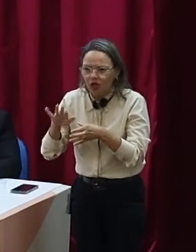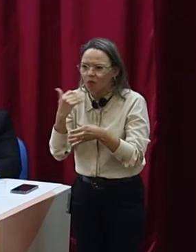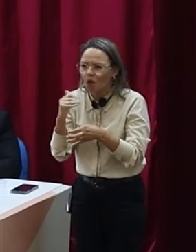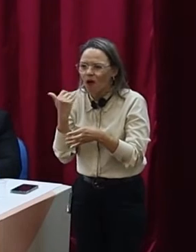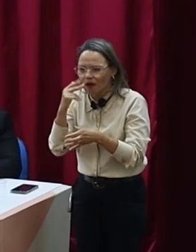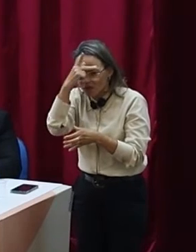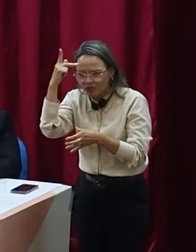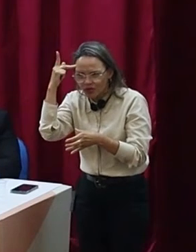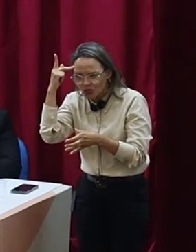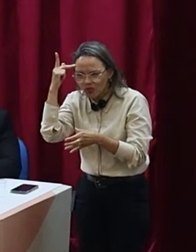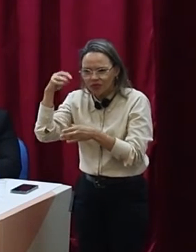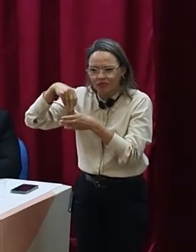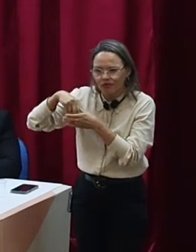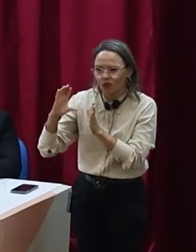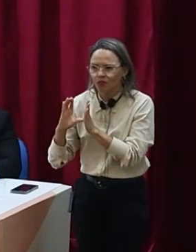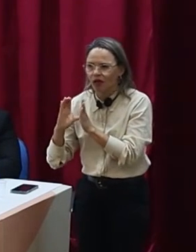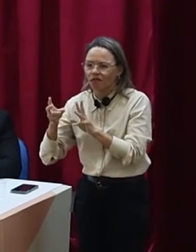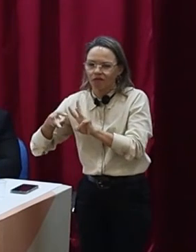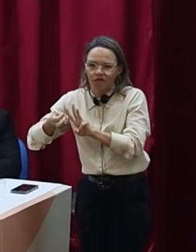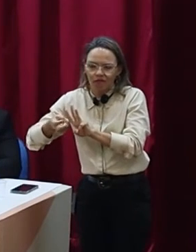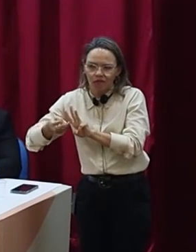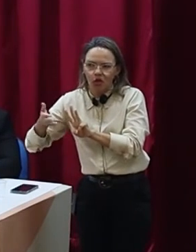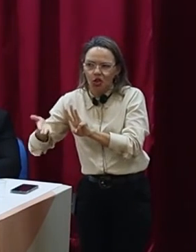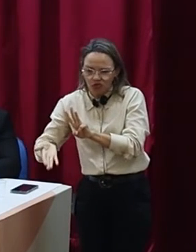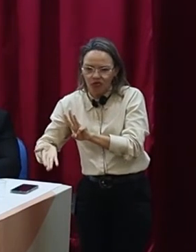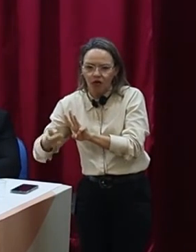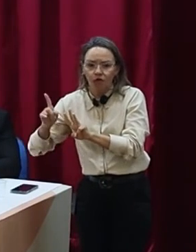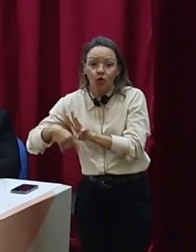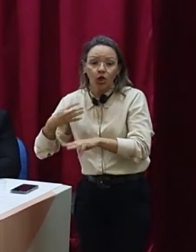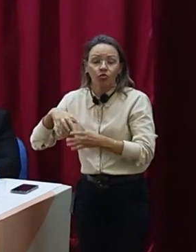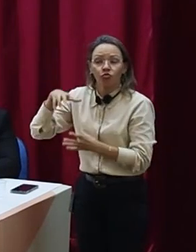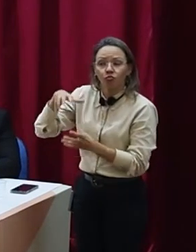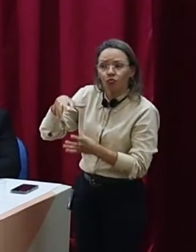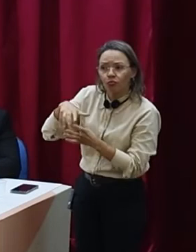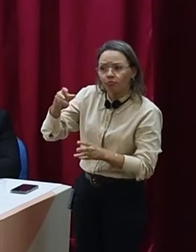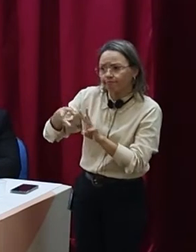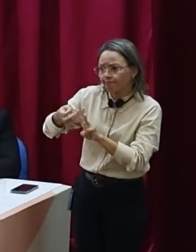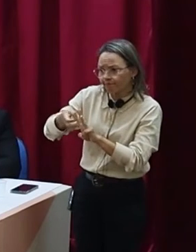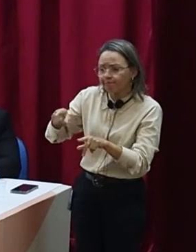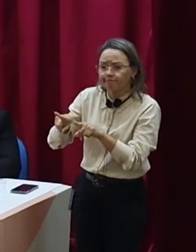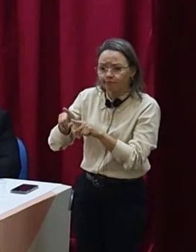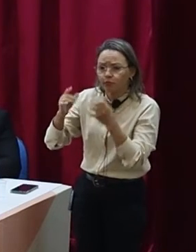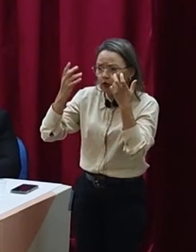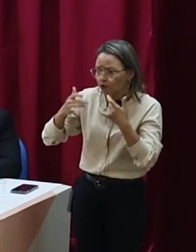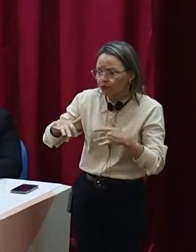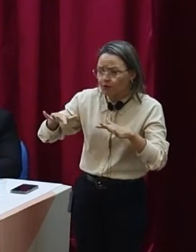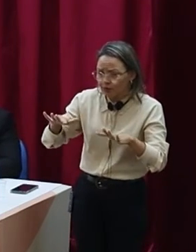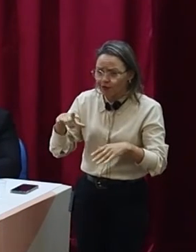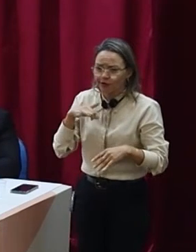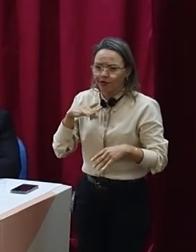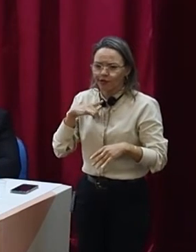óbitos nessas comunidades indígenas foi dos mais velhos e aqueles que naturalmente detêm